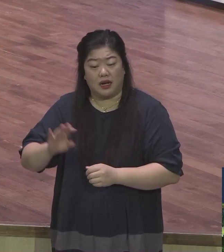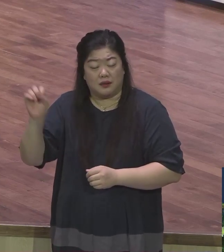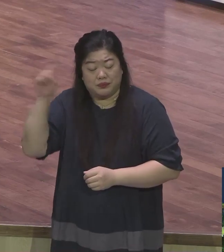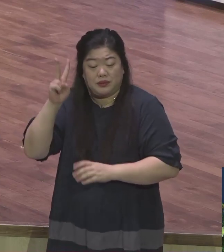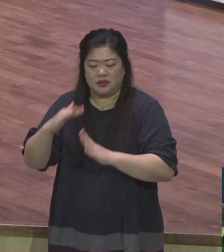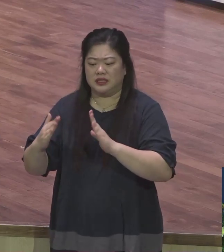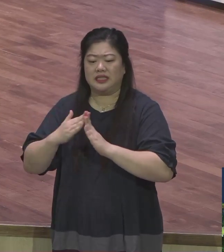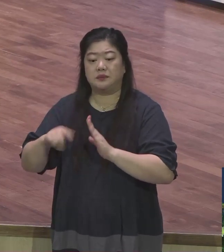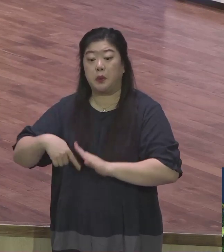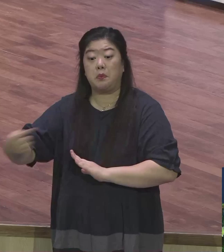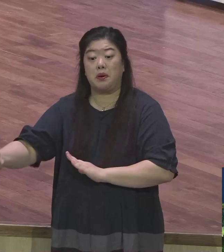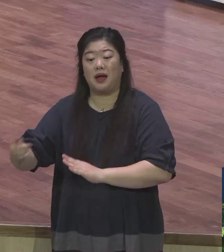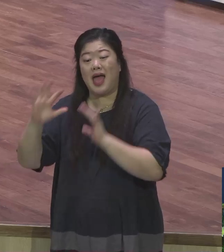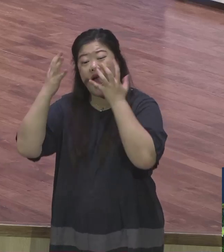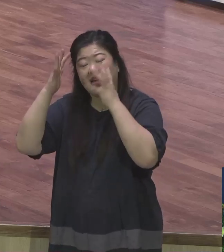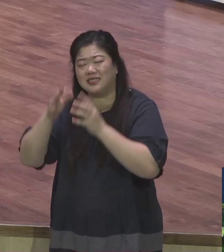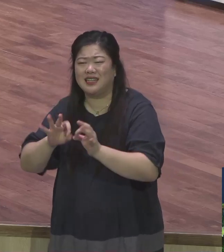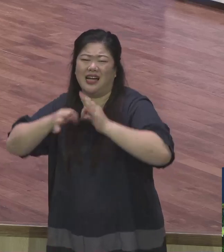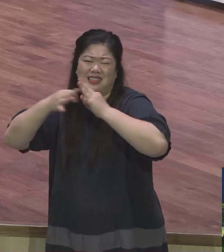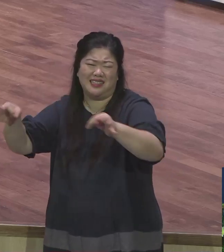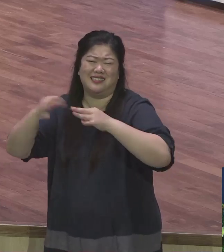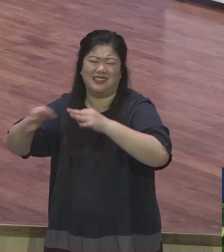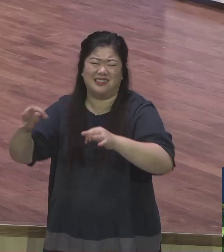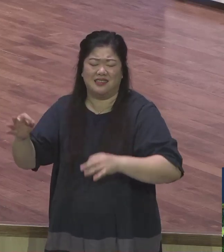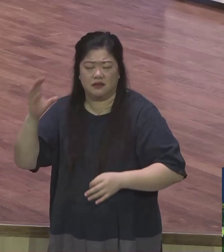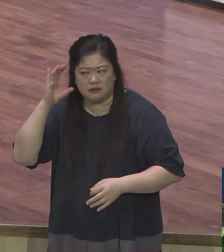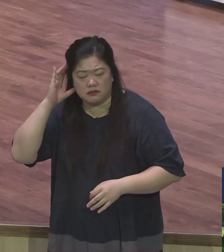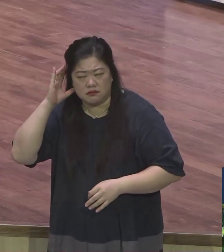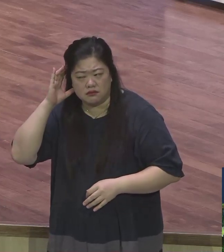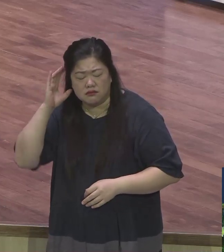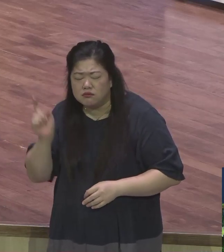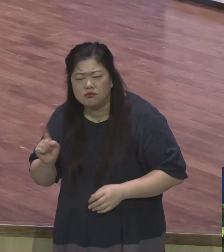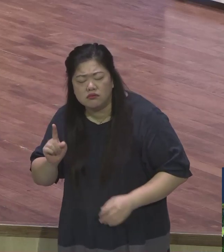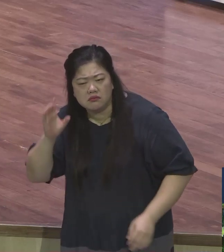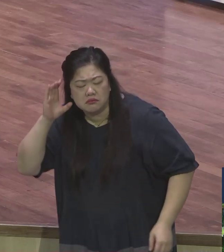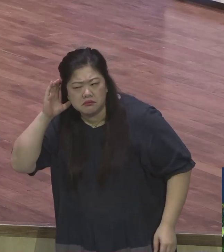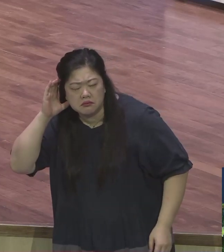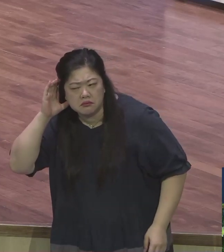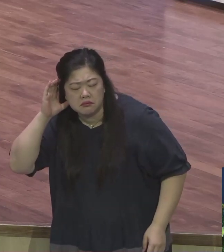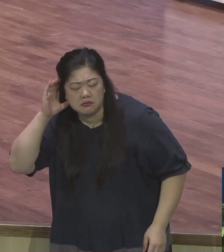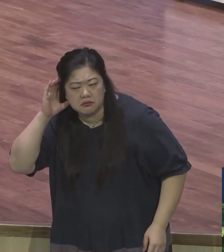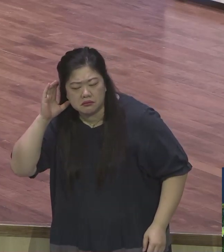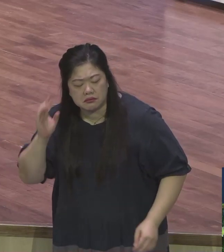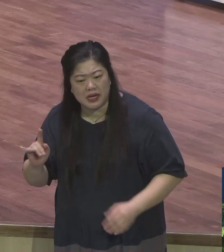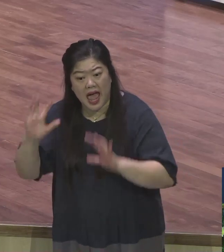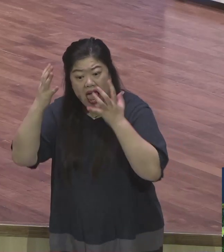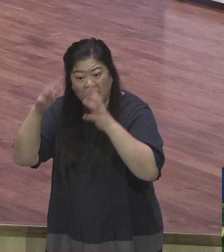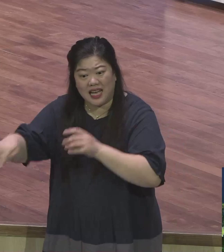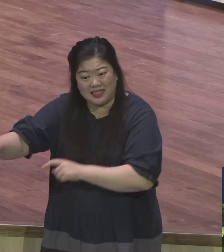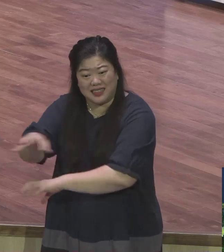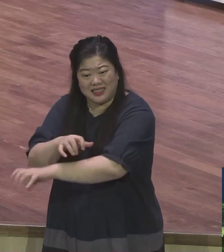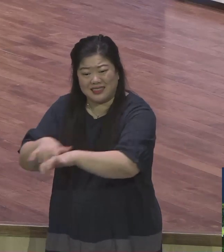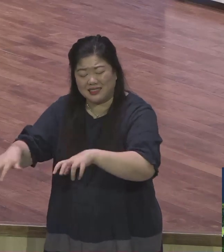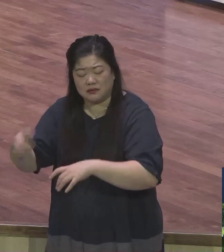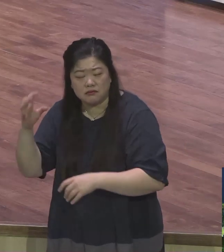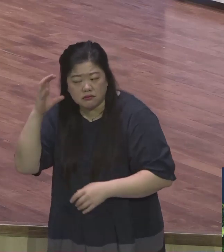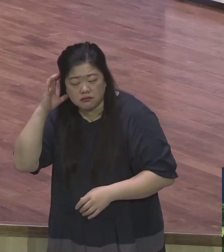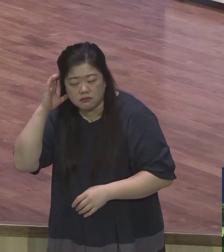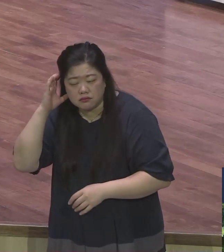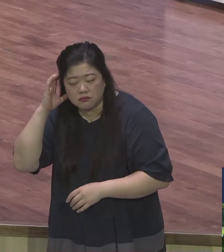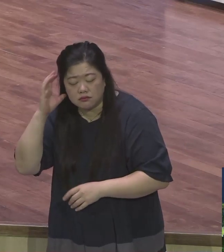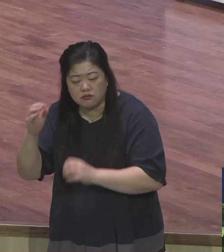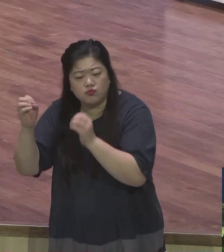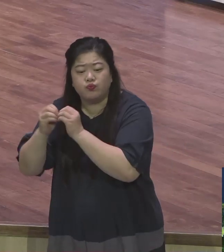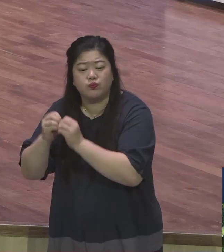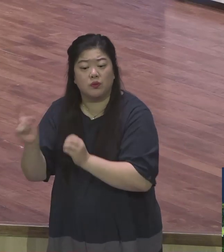아이들이 아이들이 외치는 소리 같은 소리가 들려요. 이웃집 아이들이 같이 말하는 소리 같은 소리가